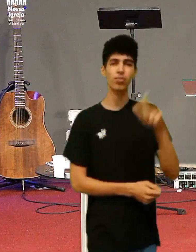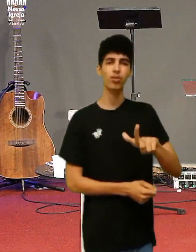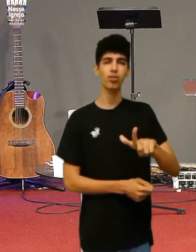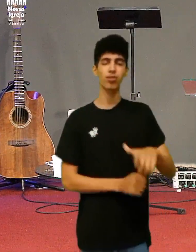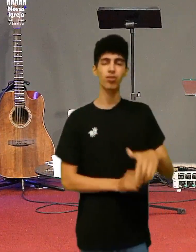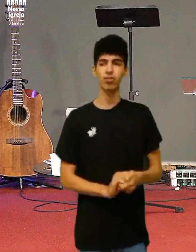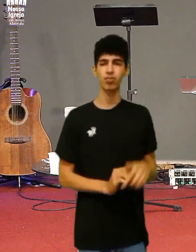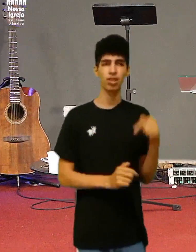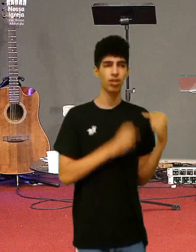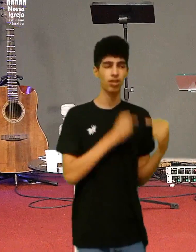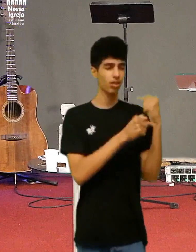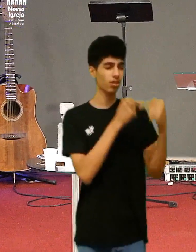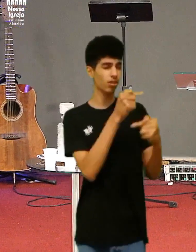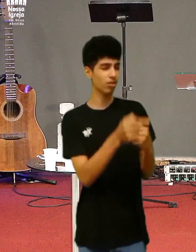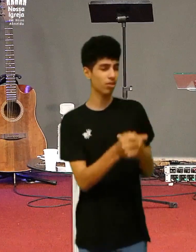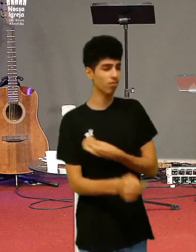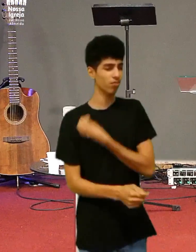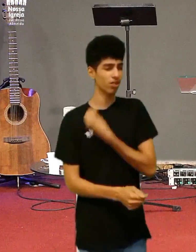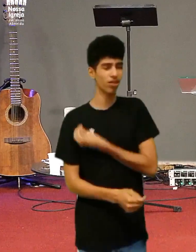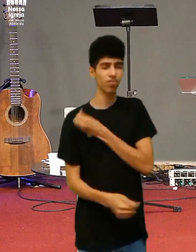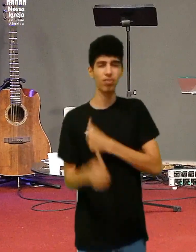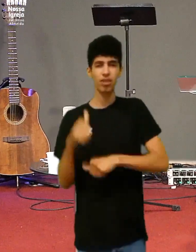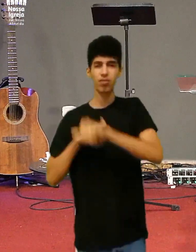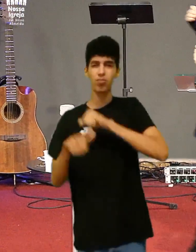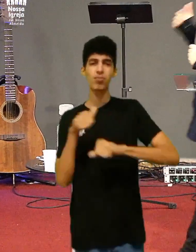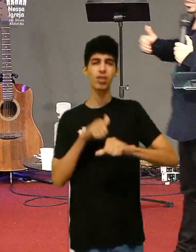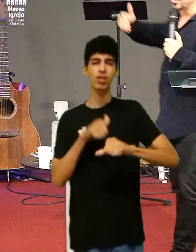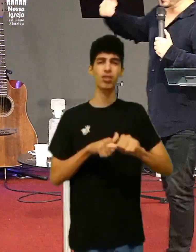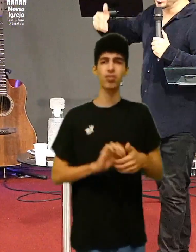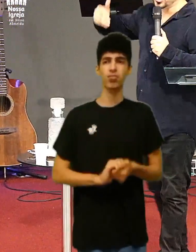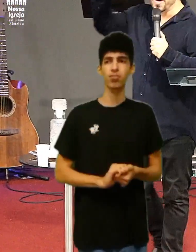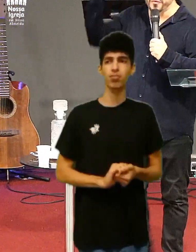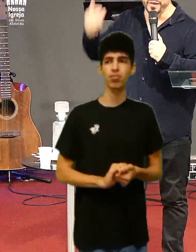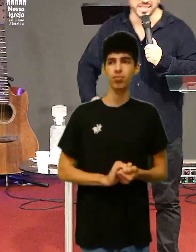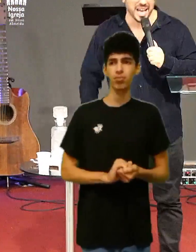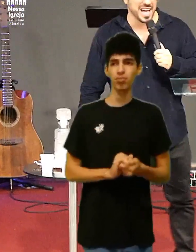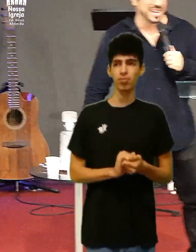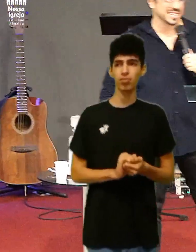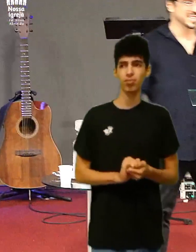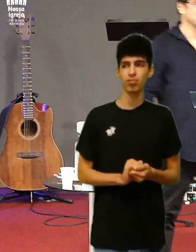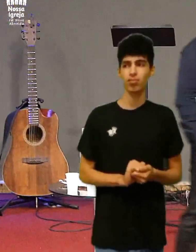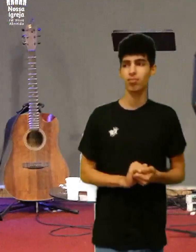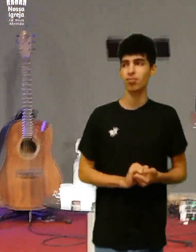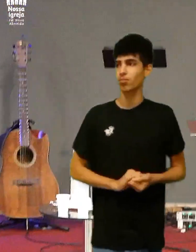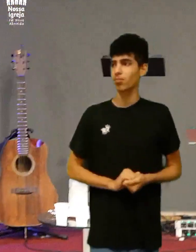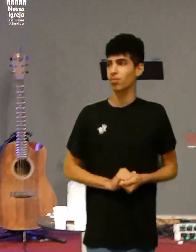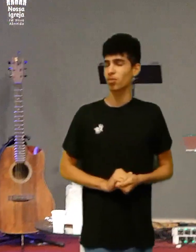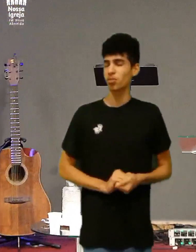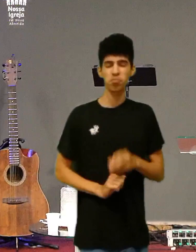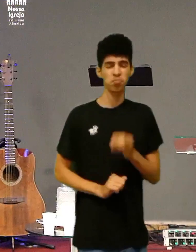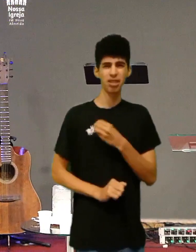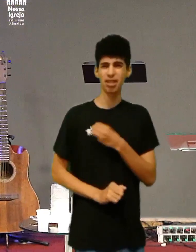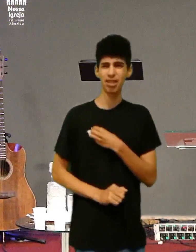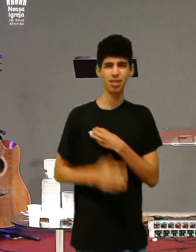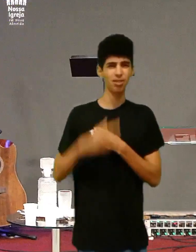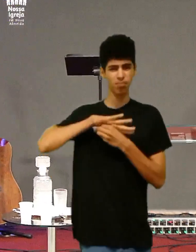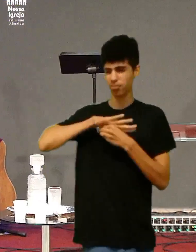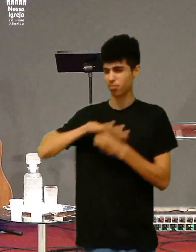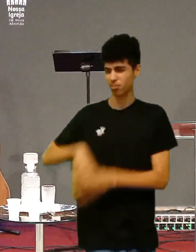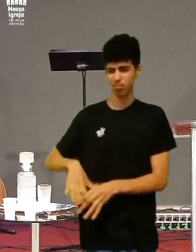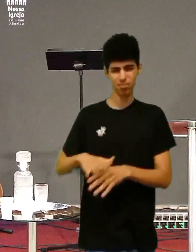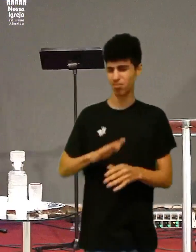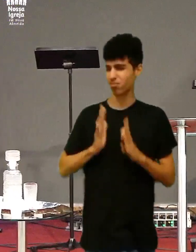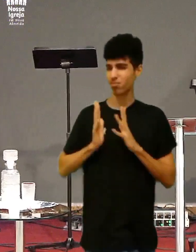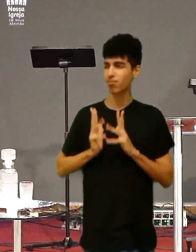sobre a nossa geração. Não aceite a morte sobre a sua vida. Não aceite a morte ao seu